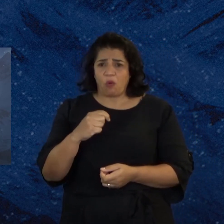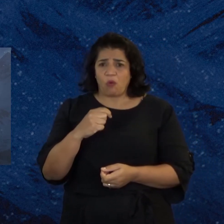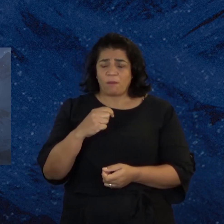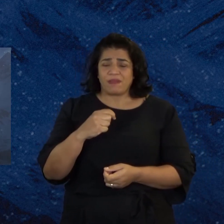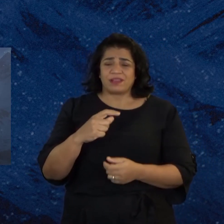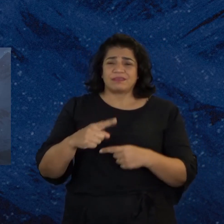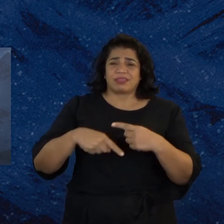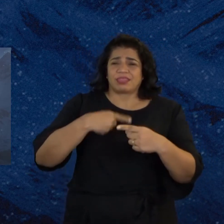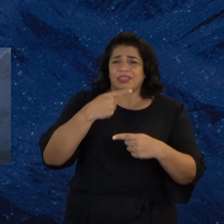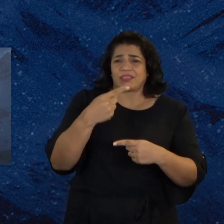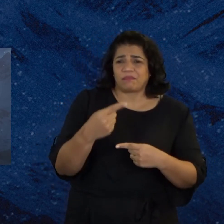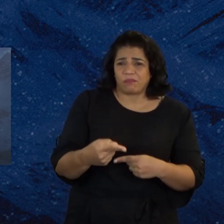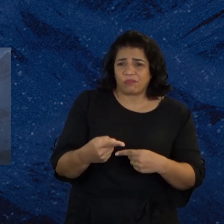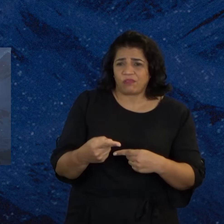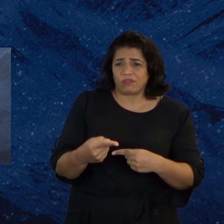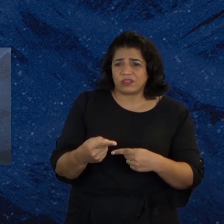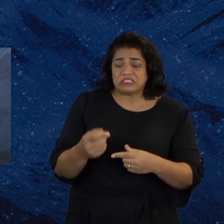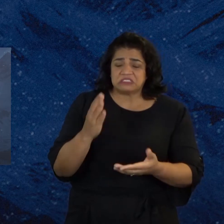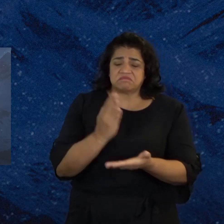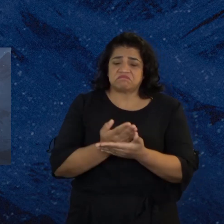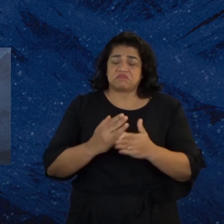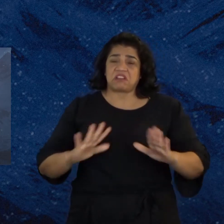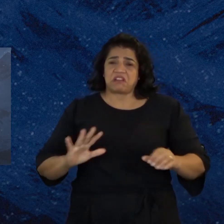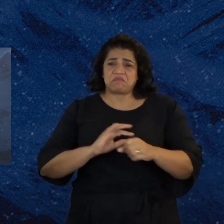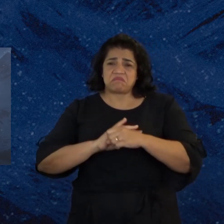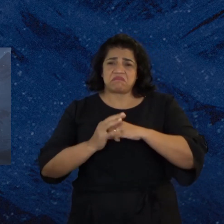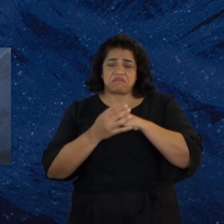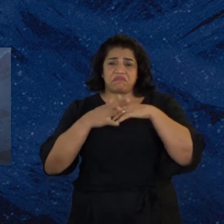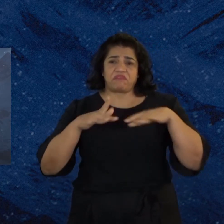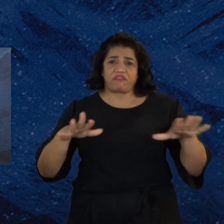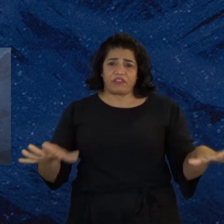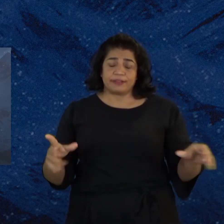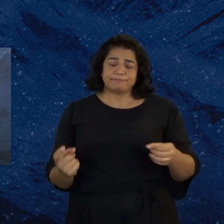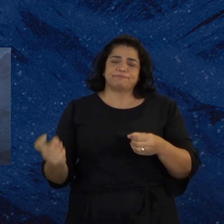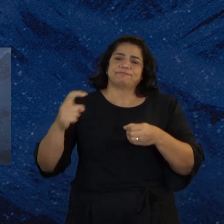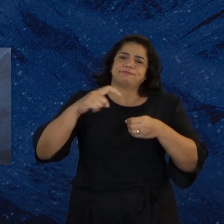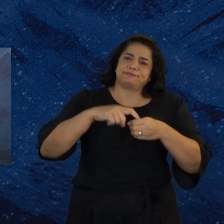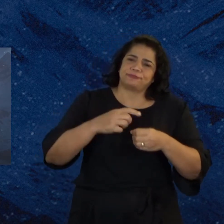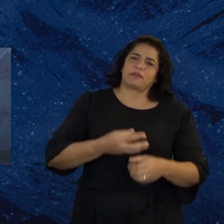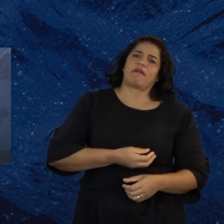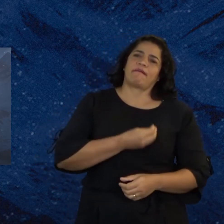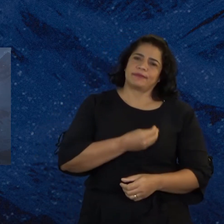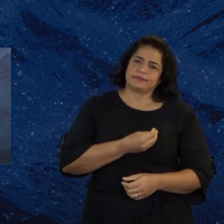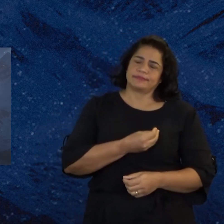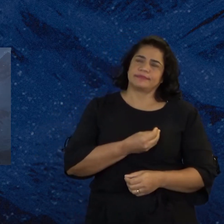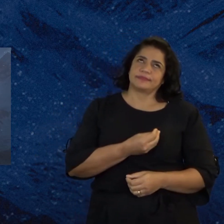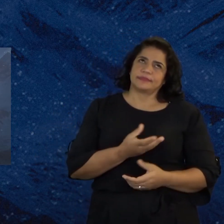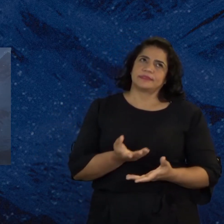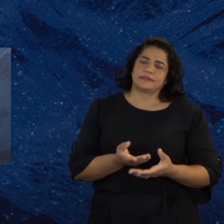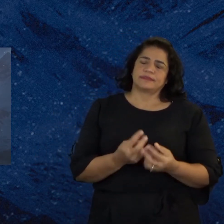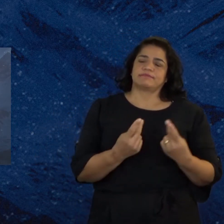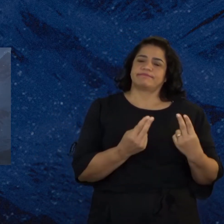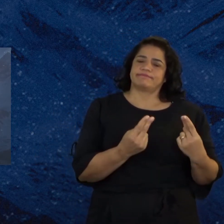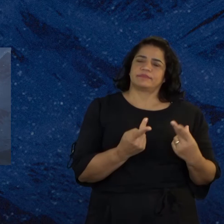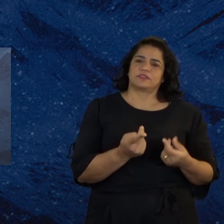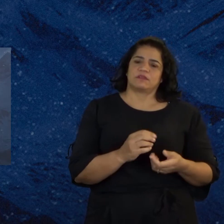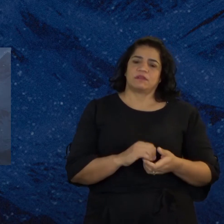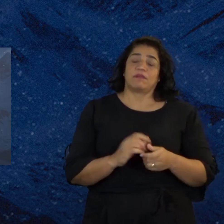sendo preparados para fazer exército, fazer parte do exército de Deus, esses jovens santos,